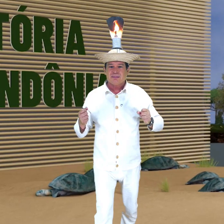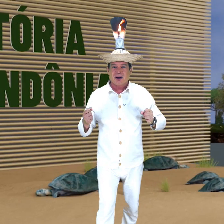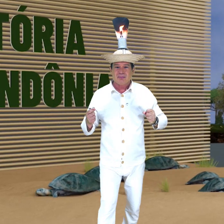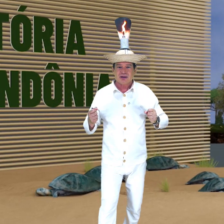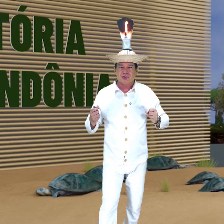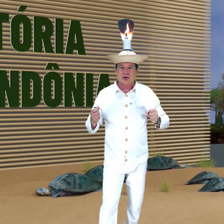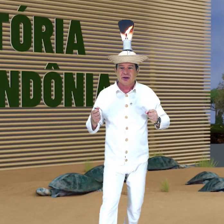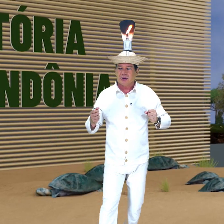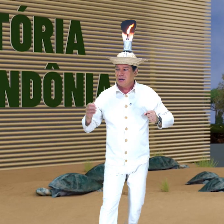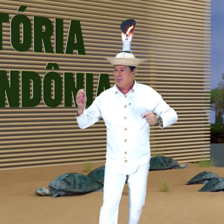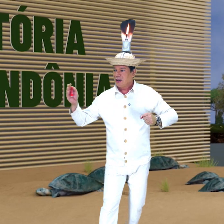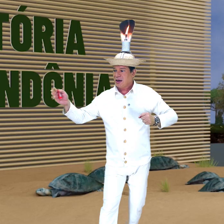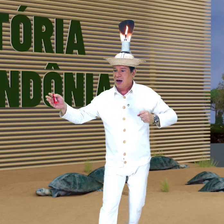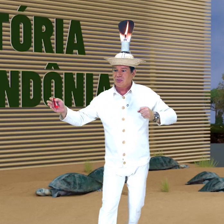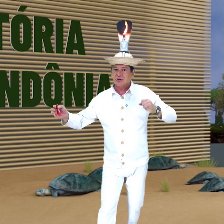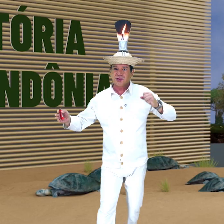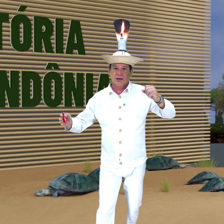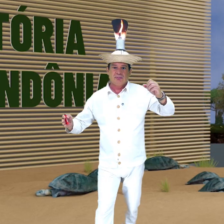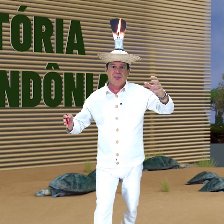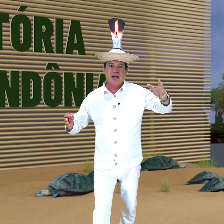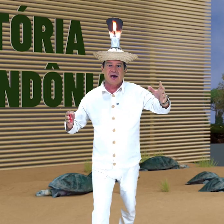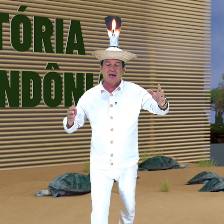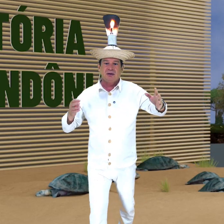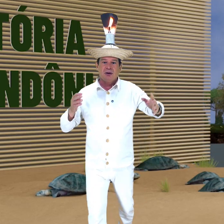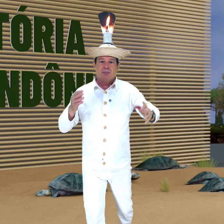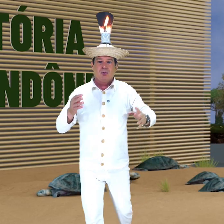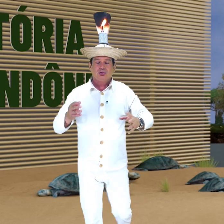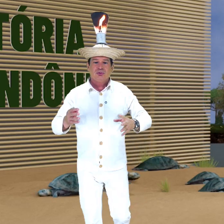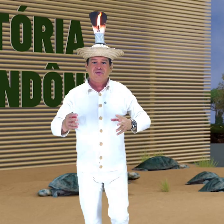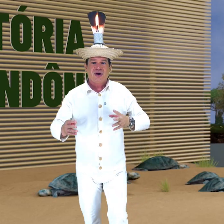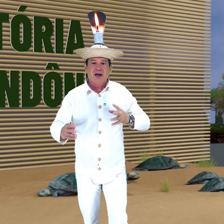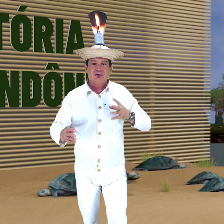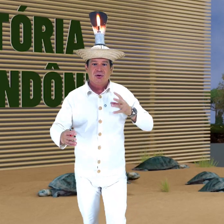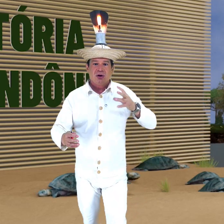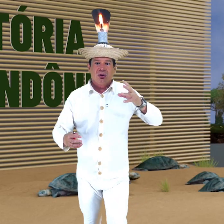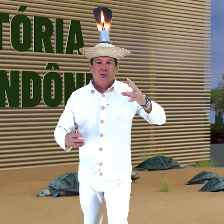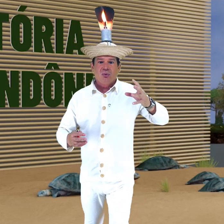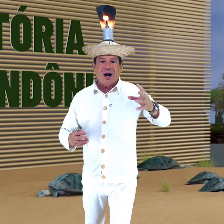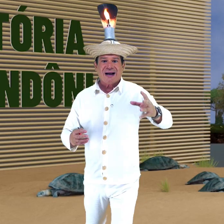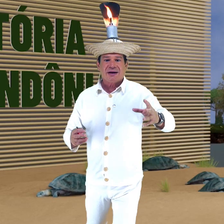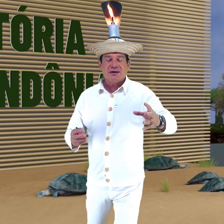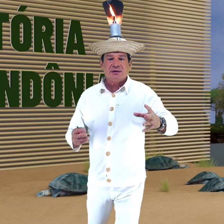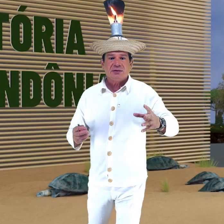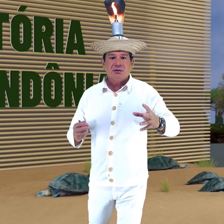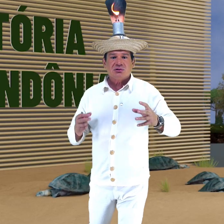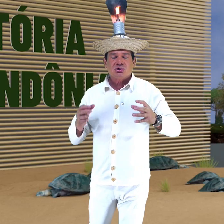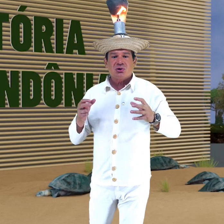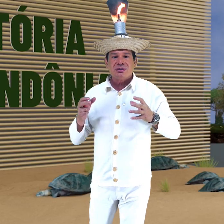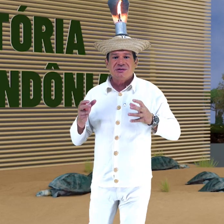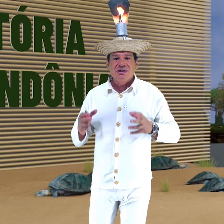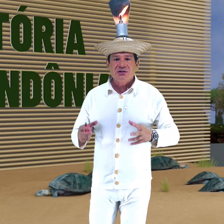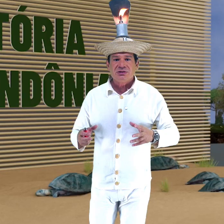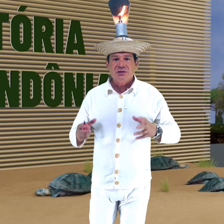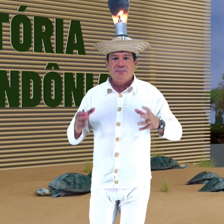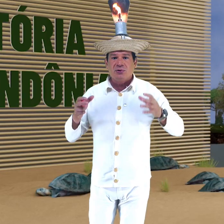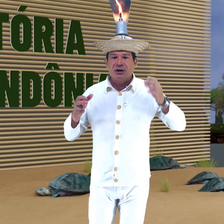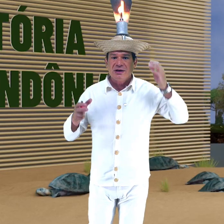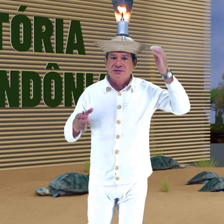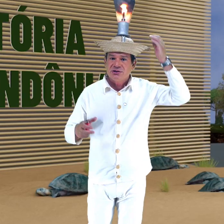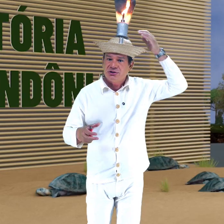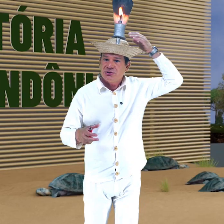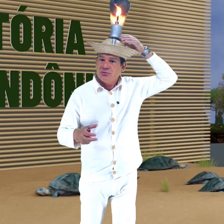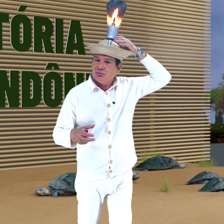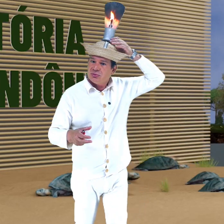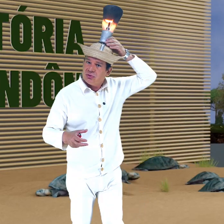essa riqueza para a Amazônia. Manaus, Belém, Porto Velho, o Acre, só